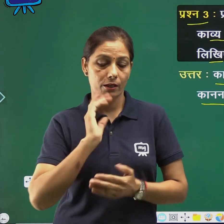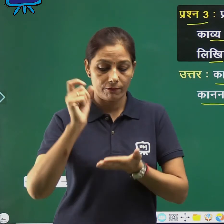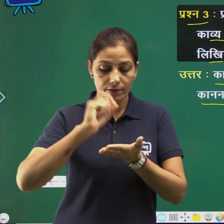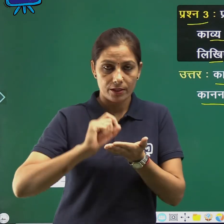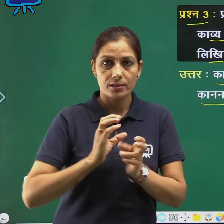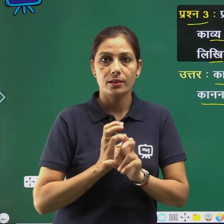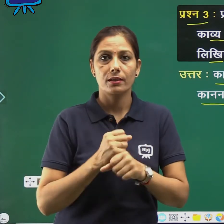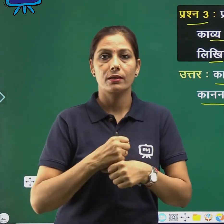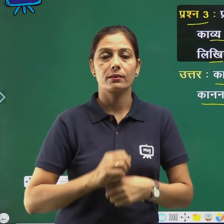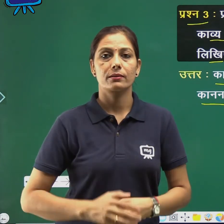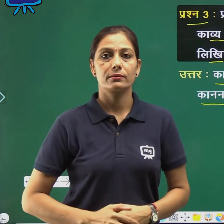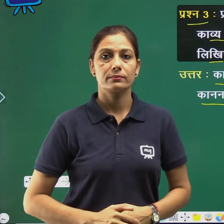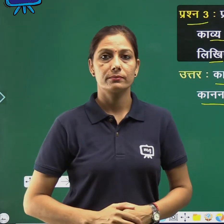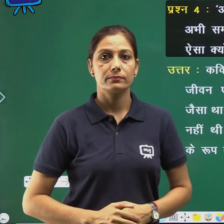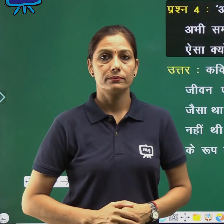रचनाएं हैं।